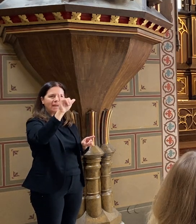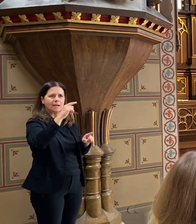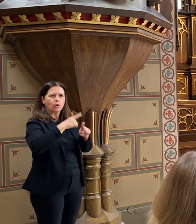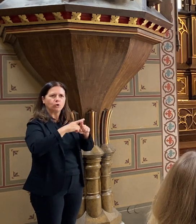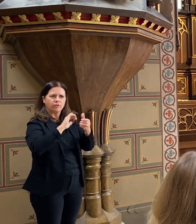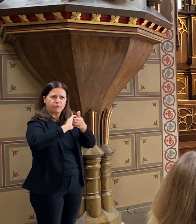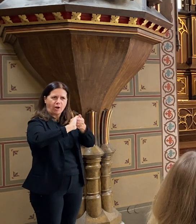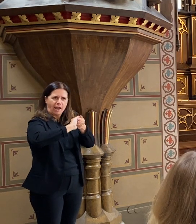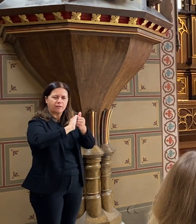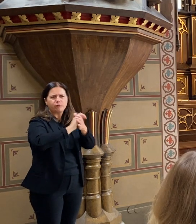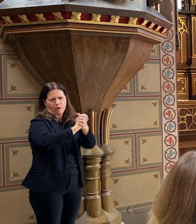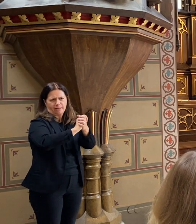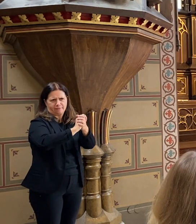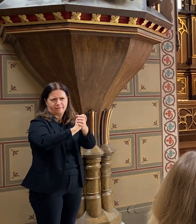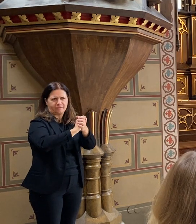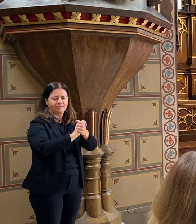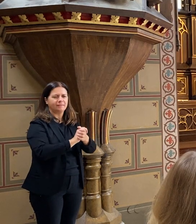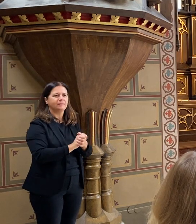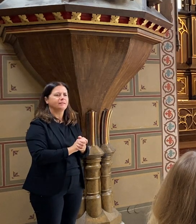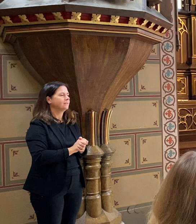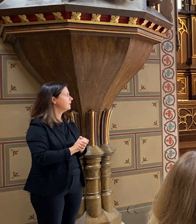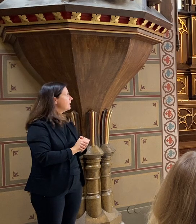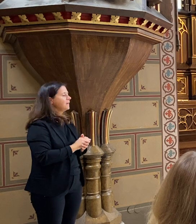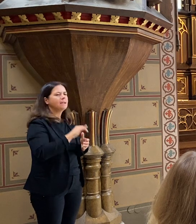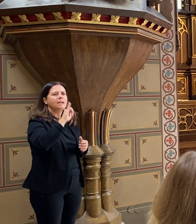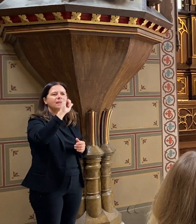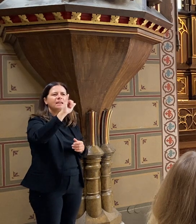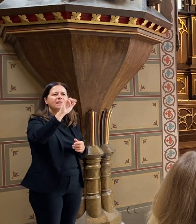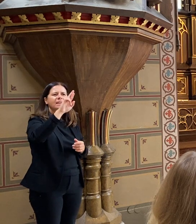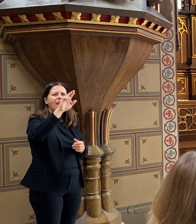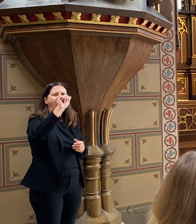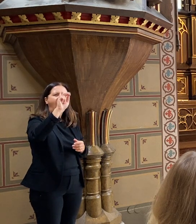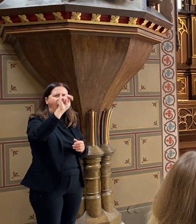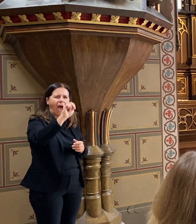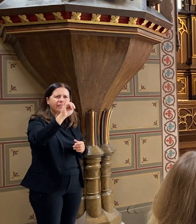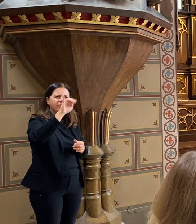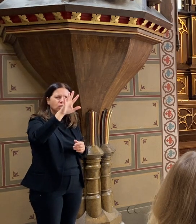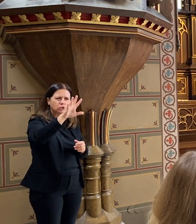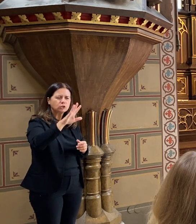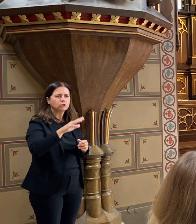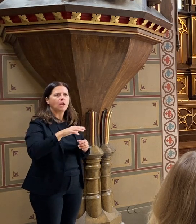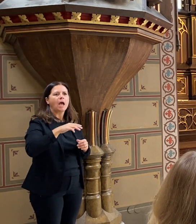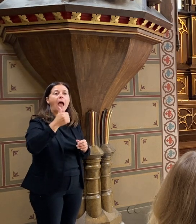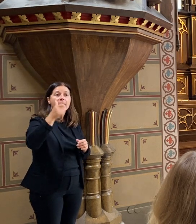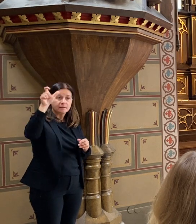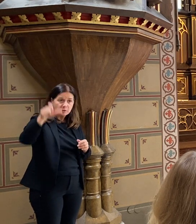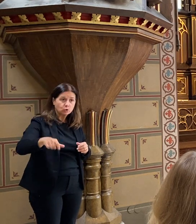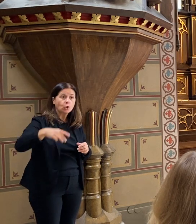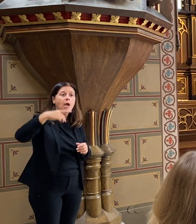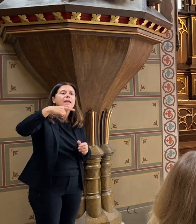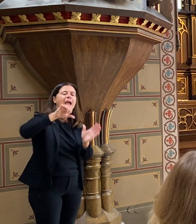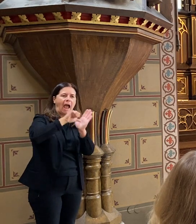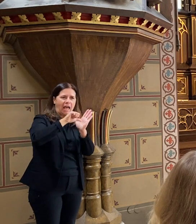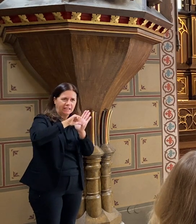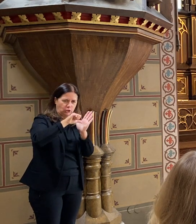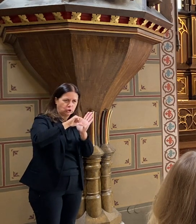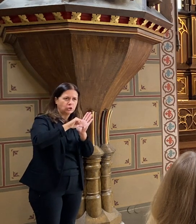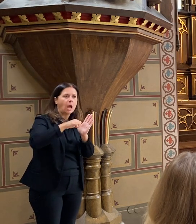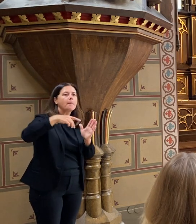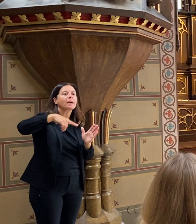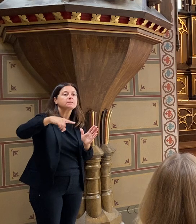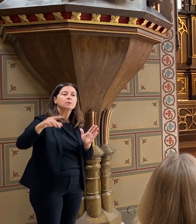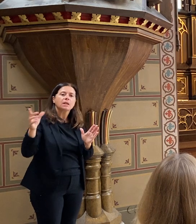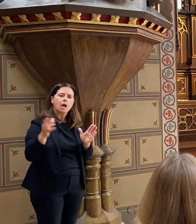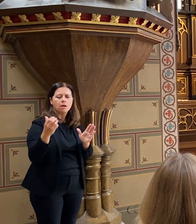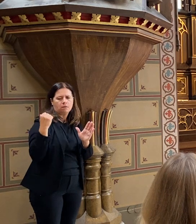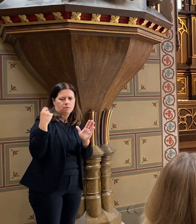Bezeichne ich sie jetzt einmal, beide iranischstämmig, einer sogar Presbyter und hat sich in den letzten Jahren